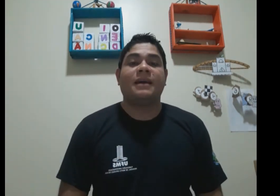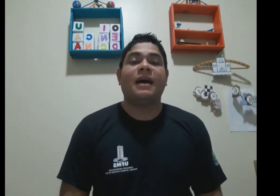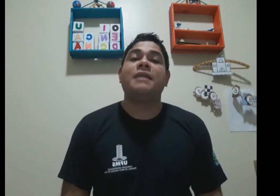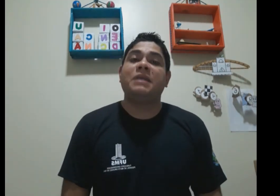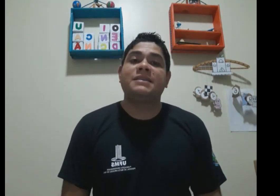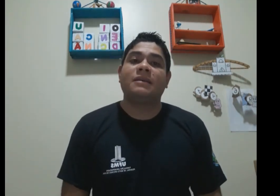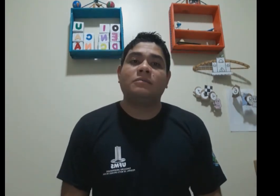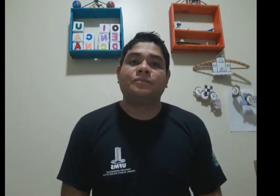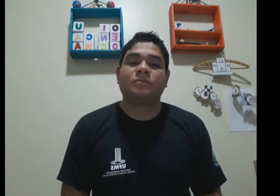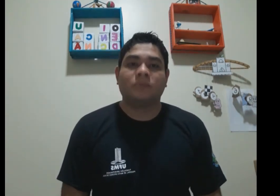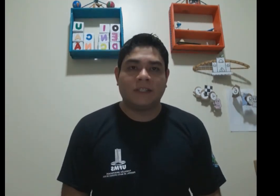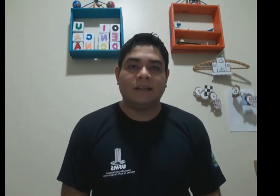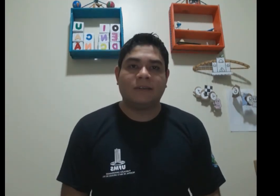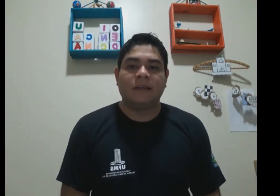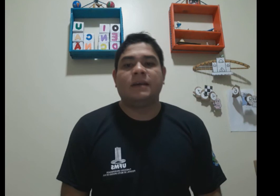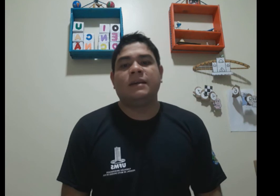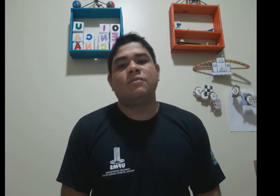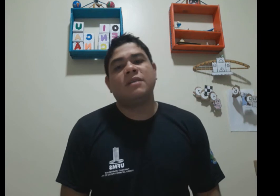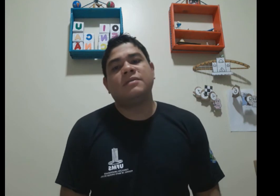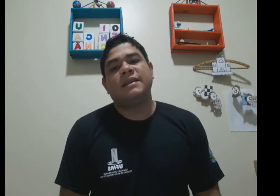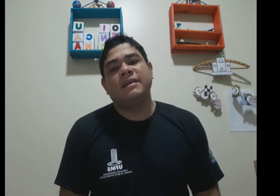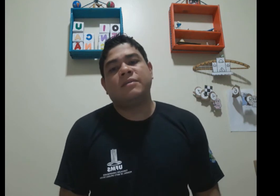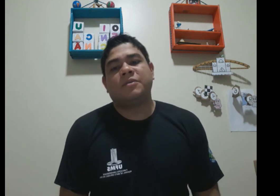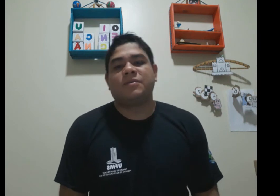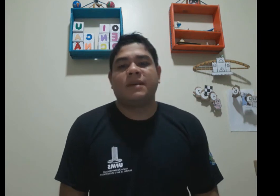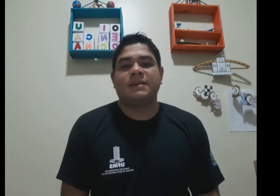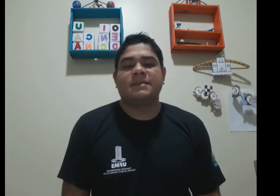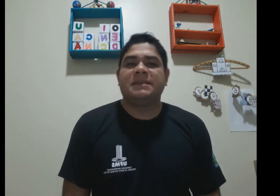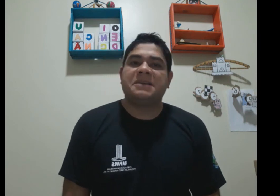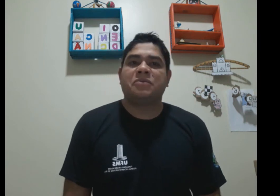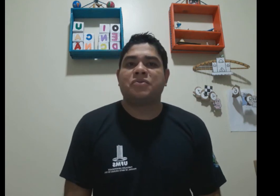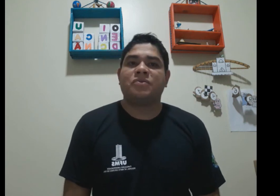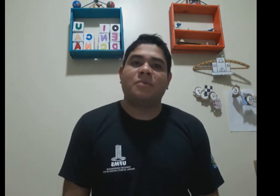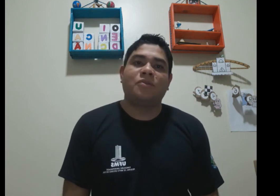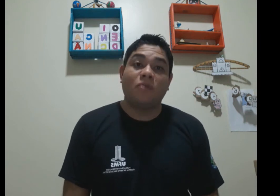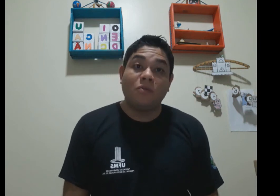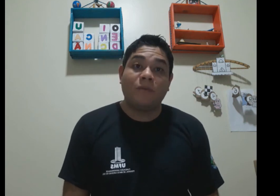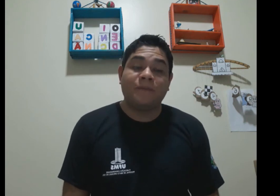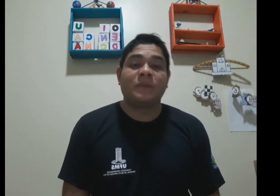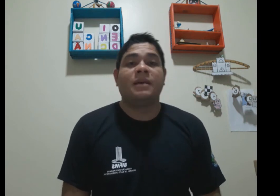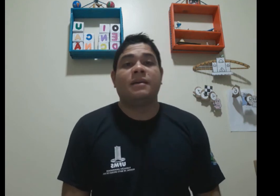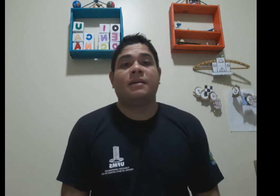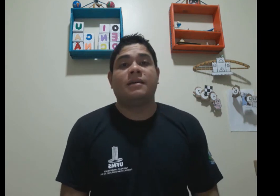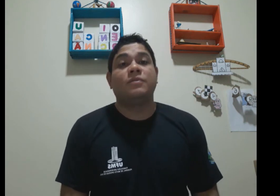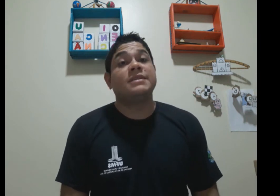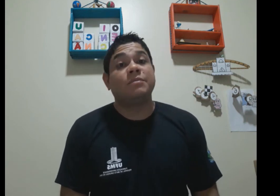a repetição, certo? Enquanto na língua portuguesa esse recurso não é muito comum. Um exemplo que